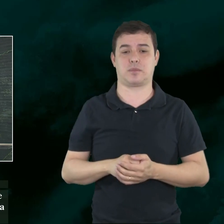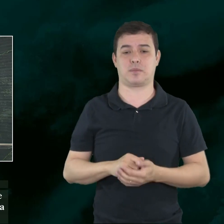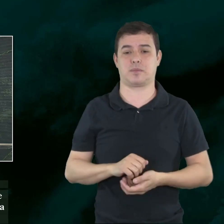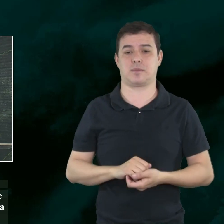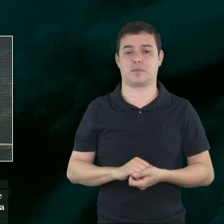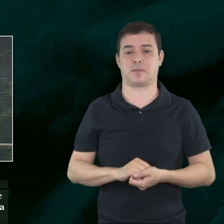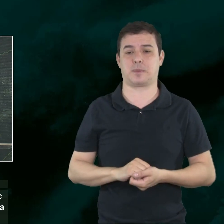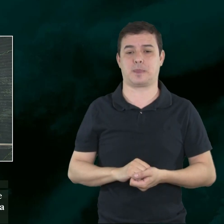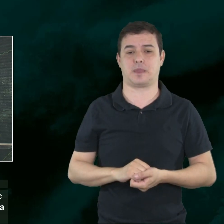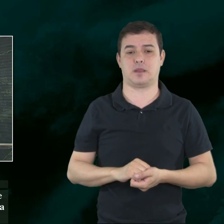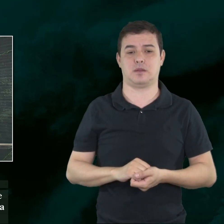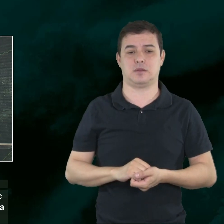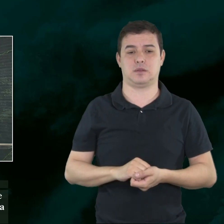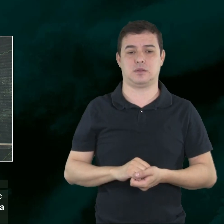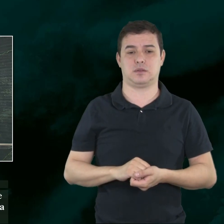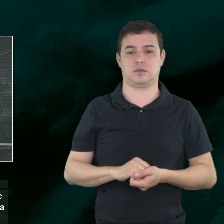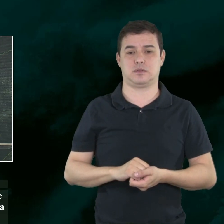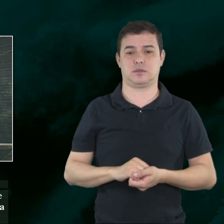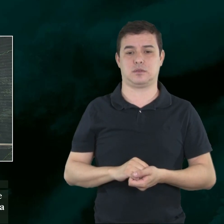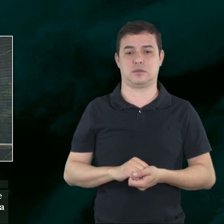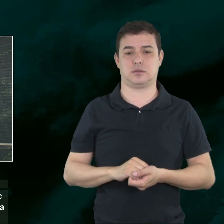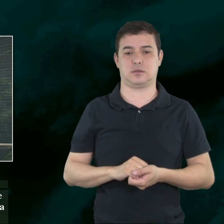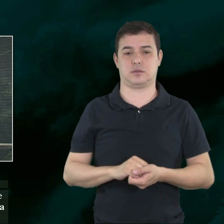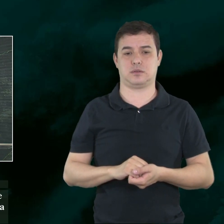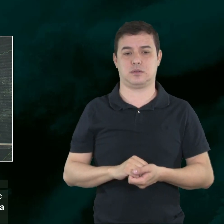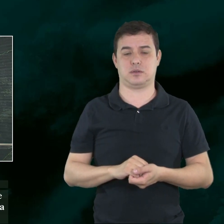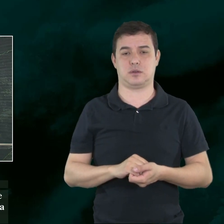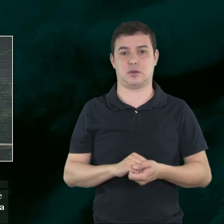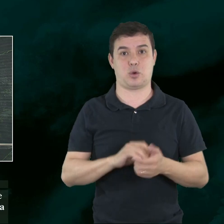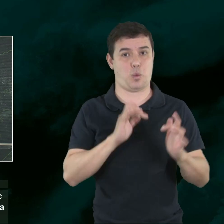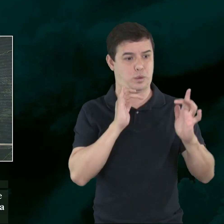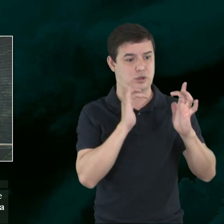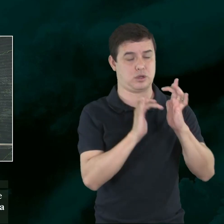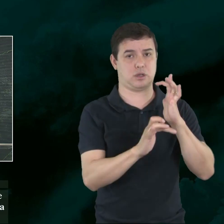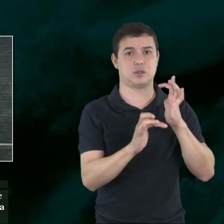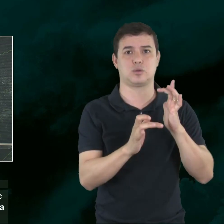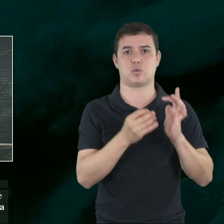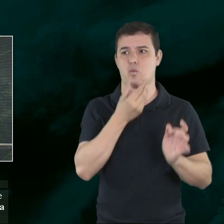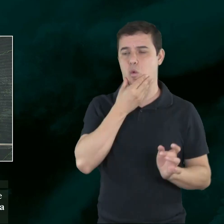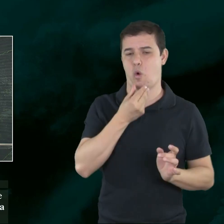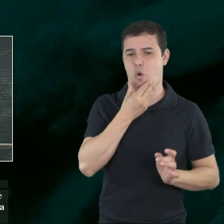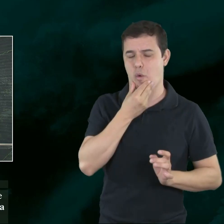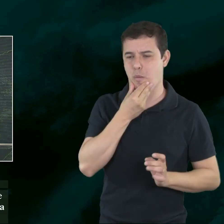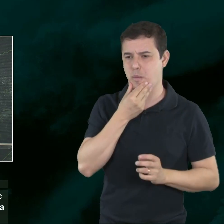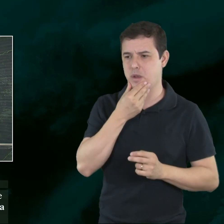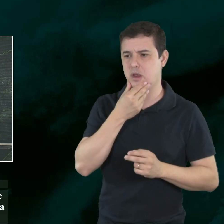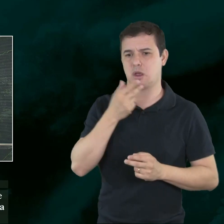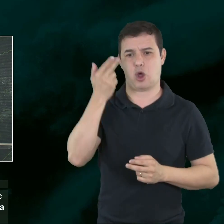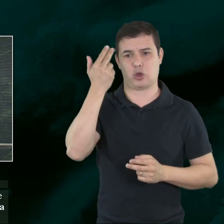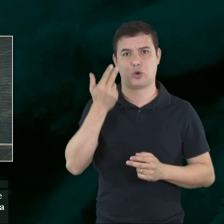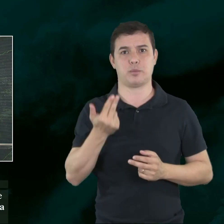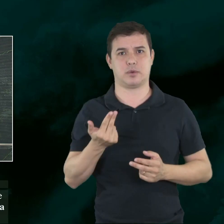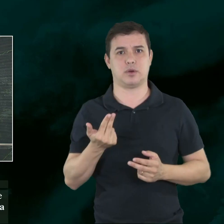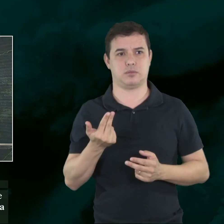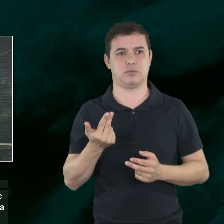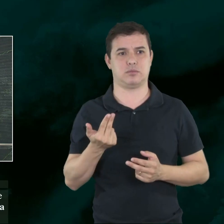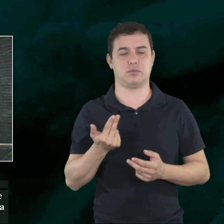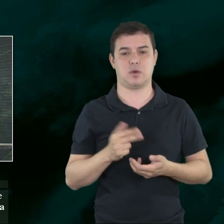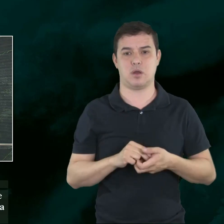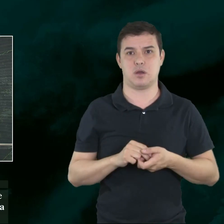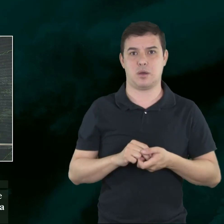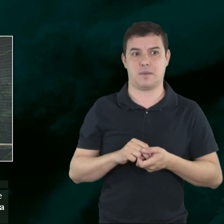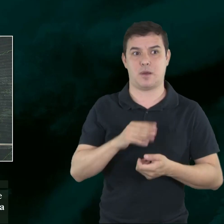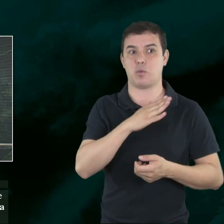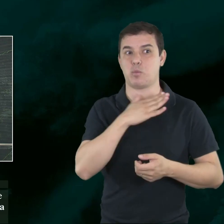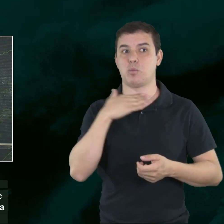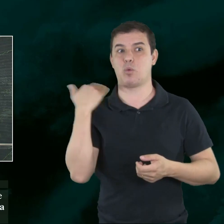esta ferida mortal foi curada, e toda a terra se maravilhou, seguindo a besta, né?